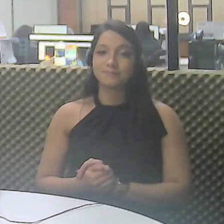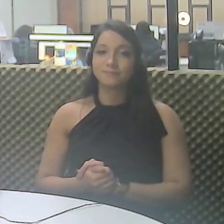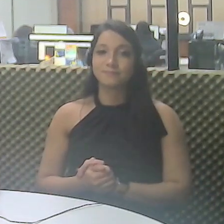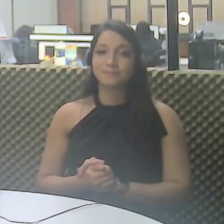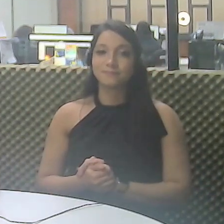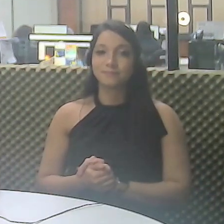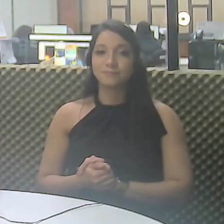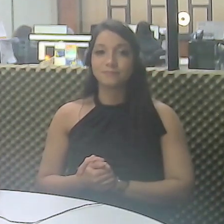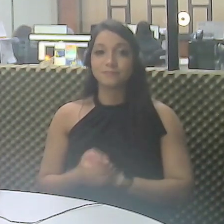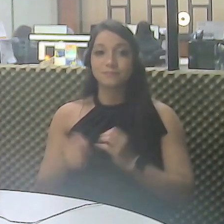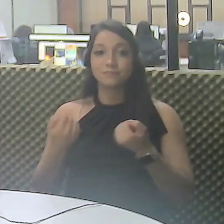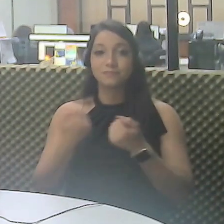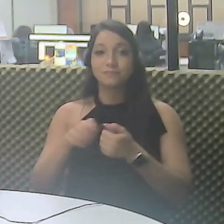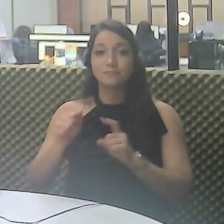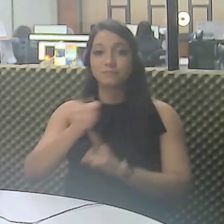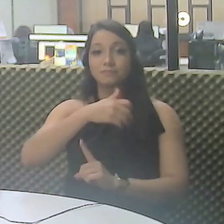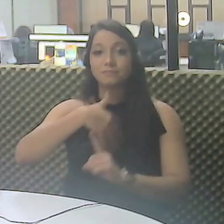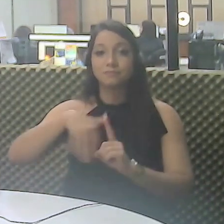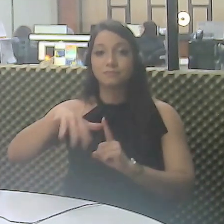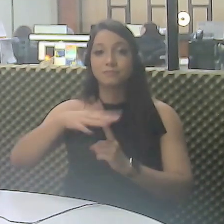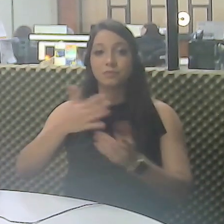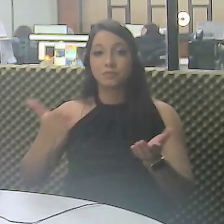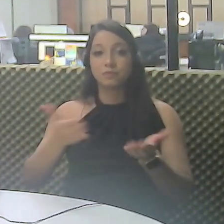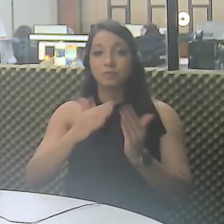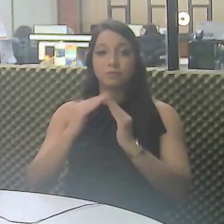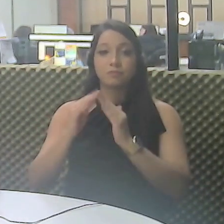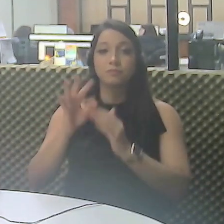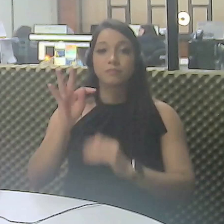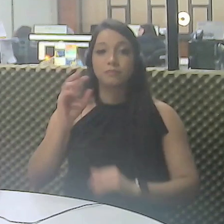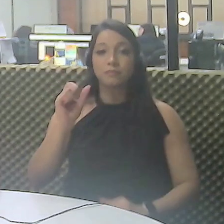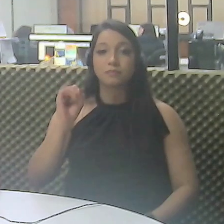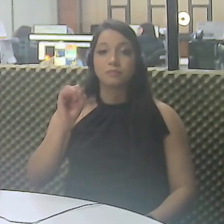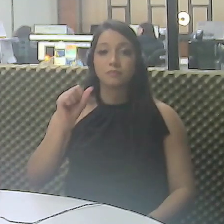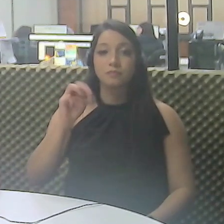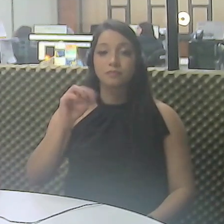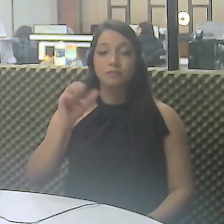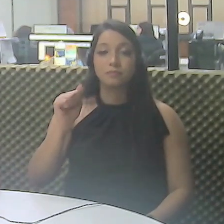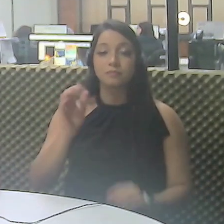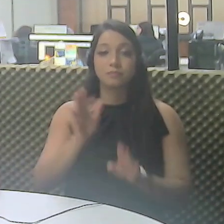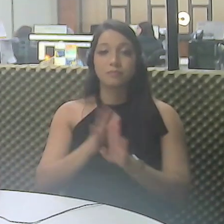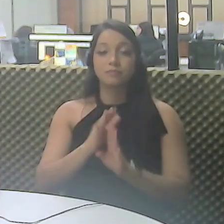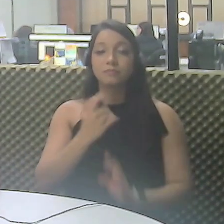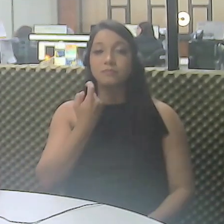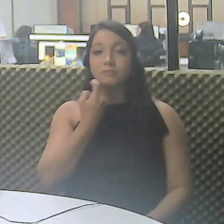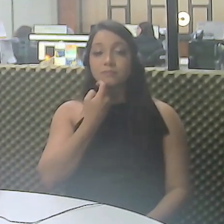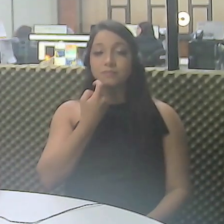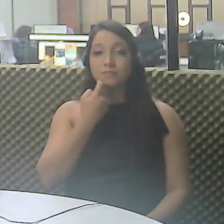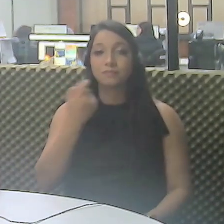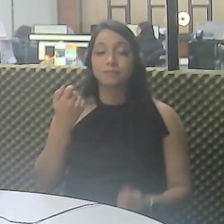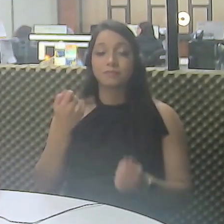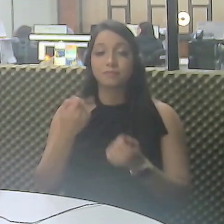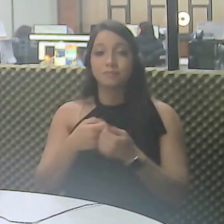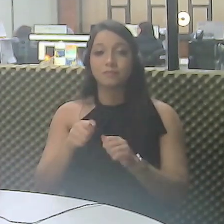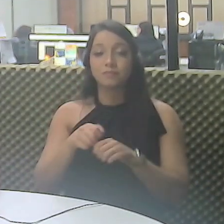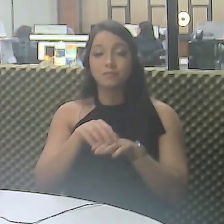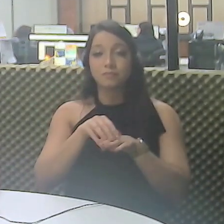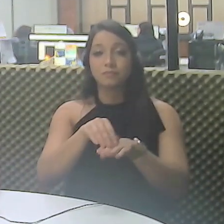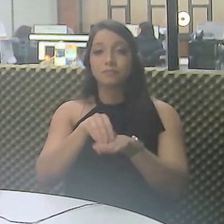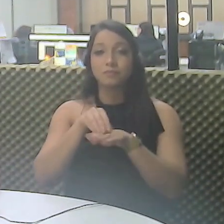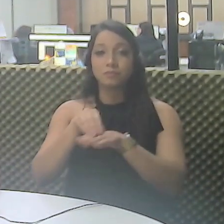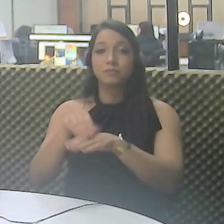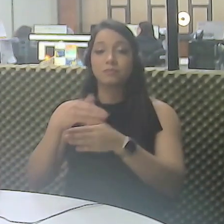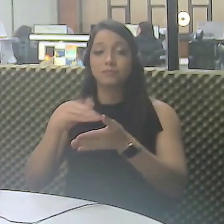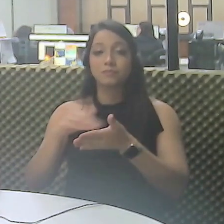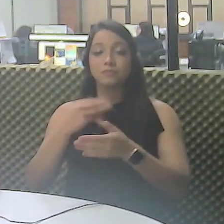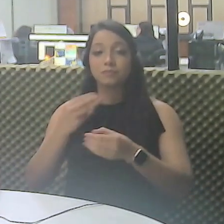Notícias. O busão social chegou hoje ao bairro Taiamã e fica até a próxima sexta-feira. O veículo itinerante da Secretaria